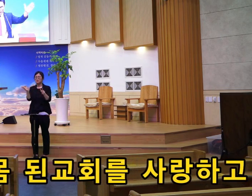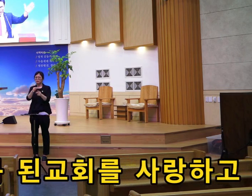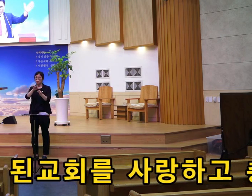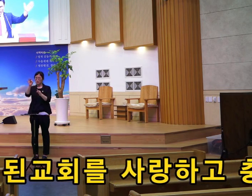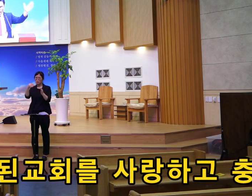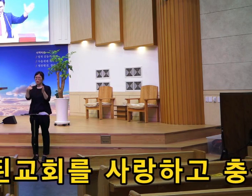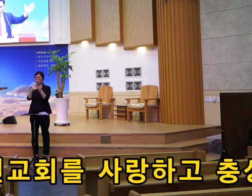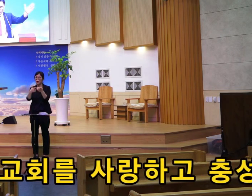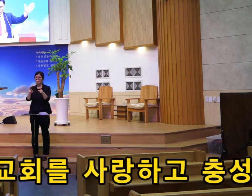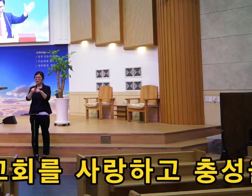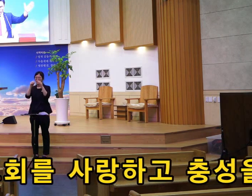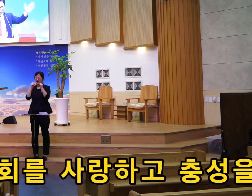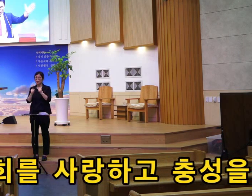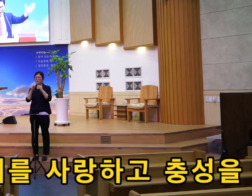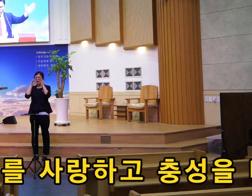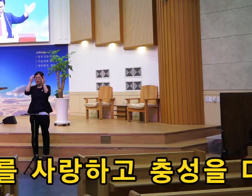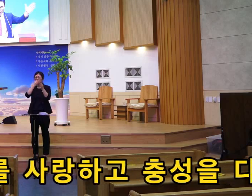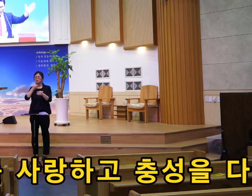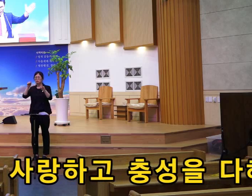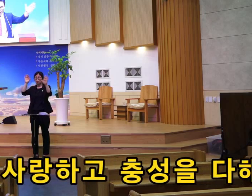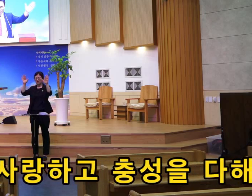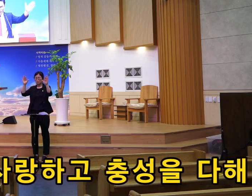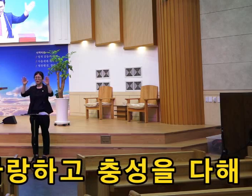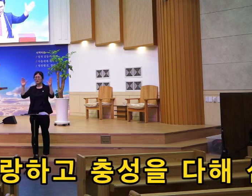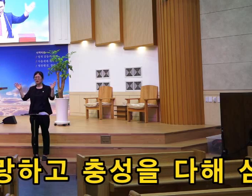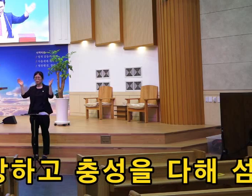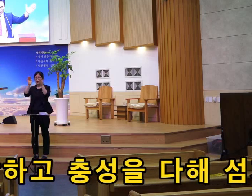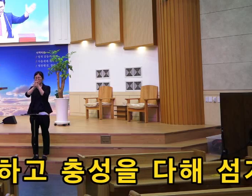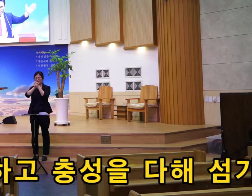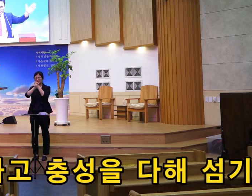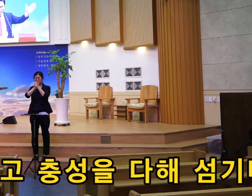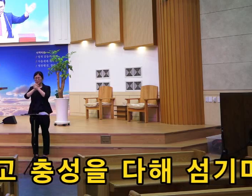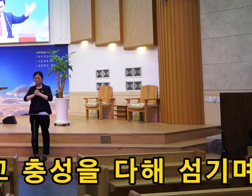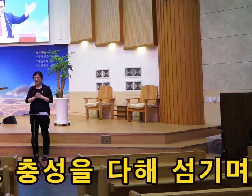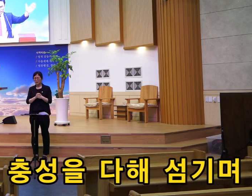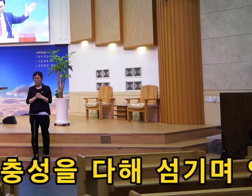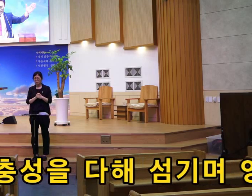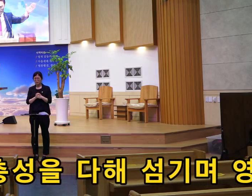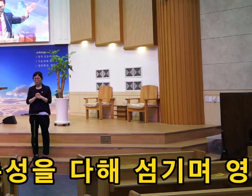영원토록 함께 계시기를 간절히 축원하옵나이다. 아멘.